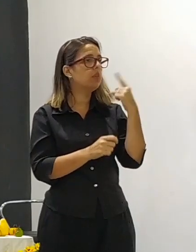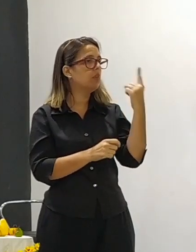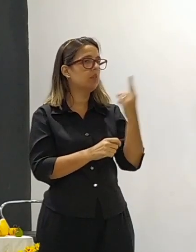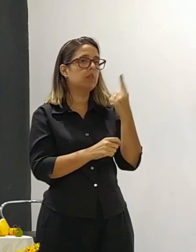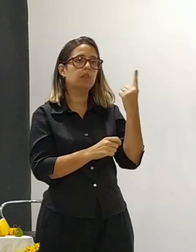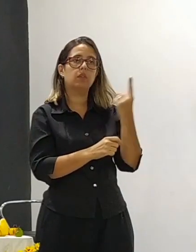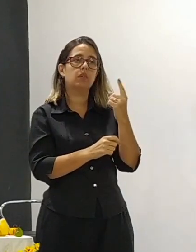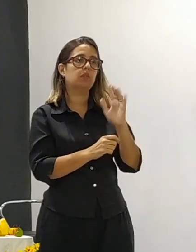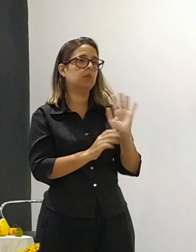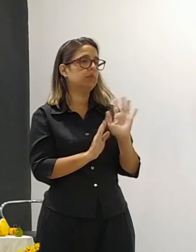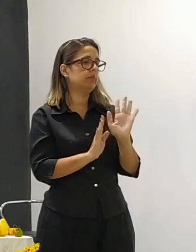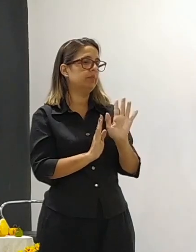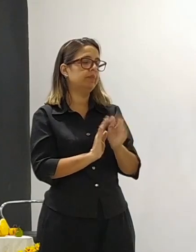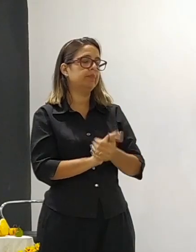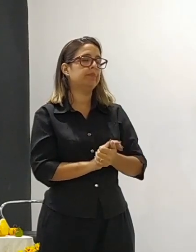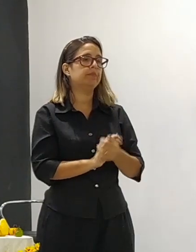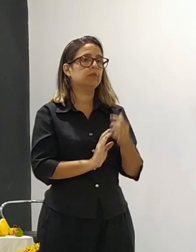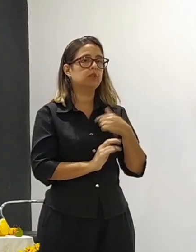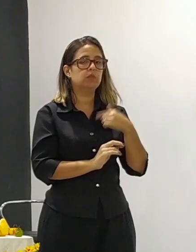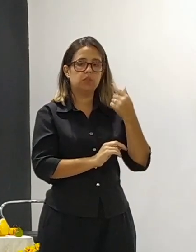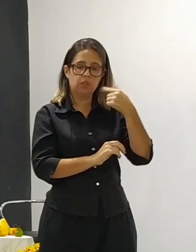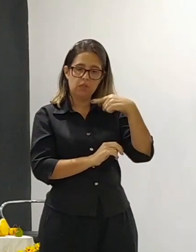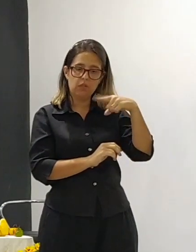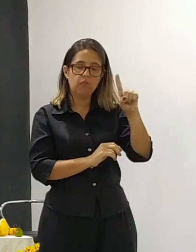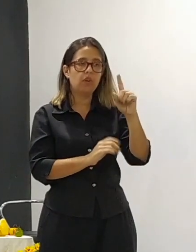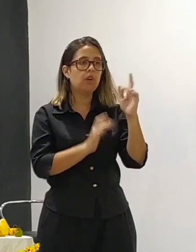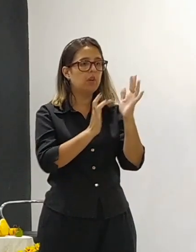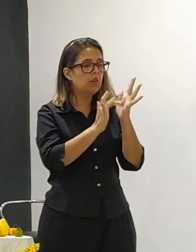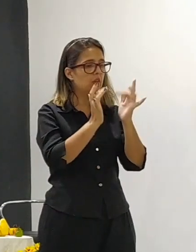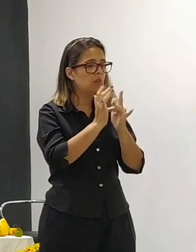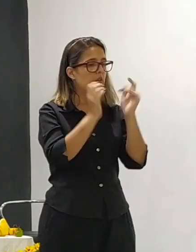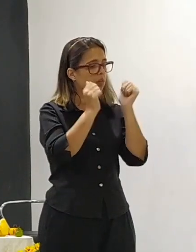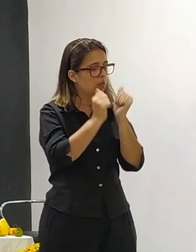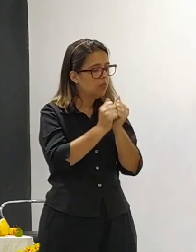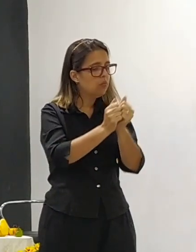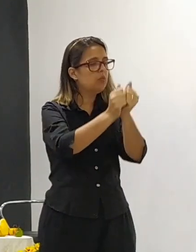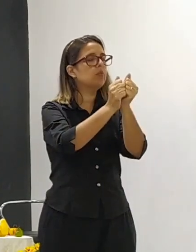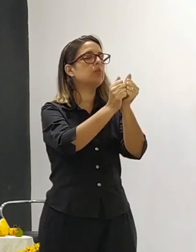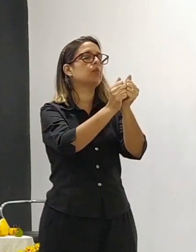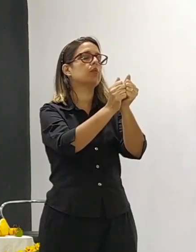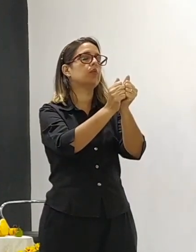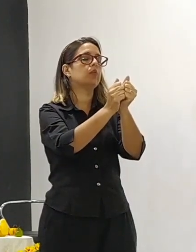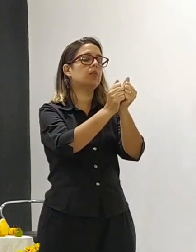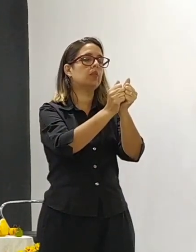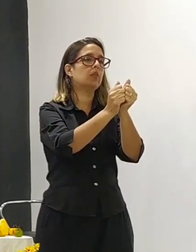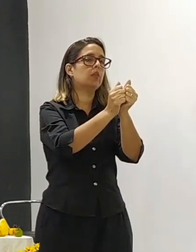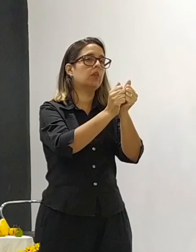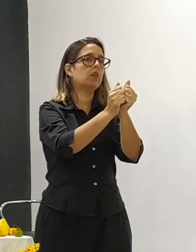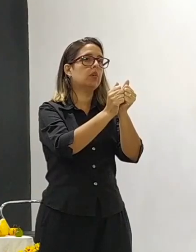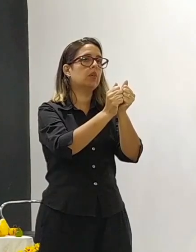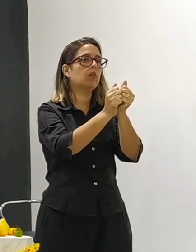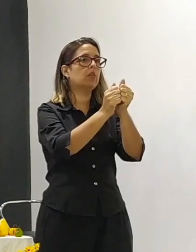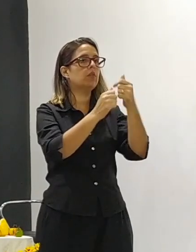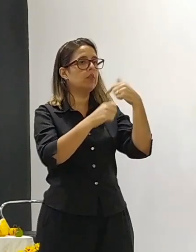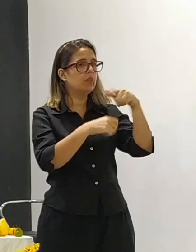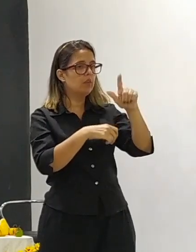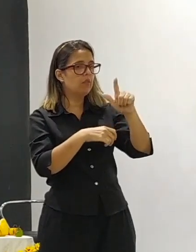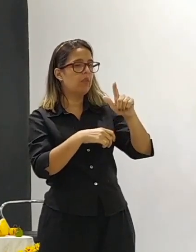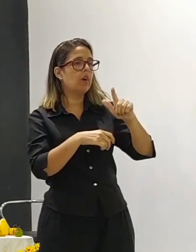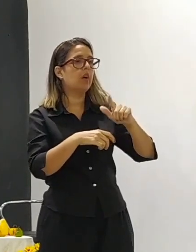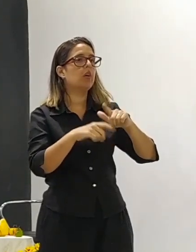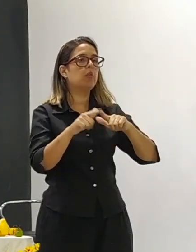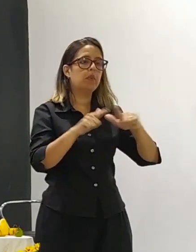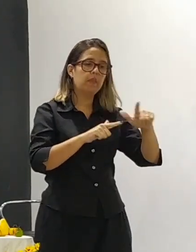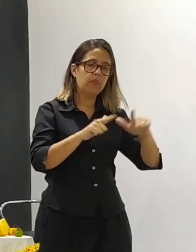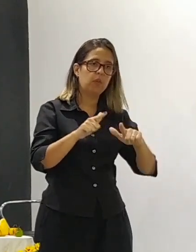sozinho. Quando tu vai, Jesus vai contigo. Quando tu estende a mão para orar, Jesus